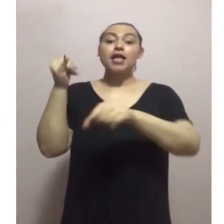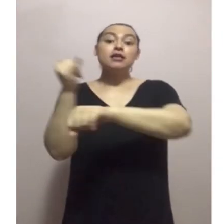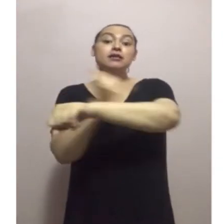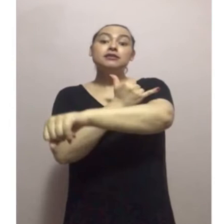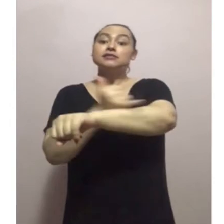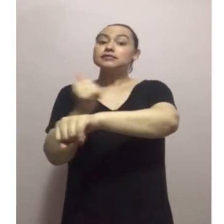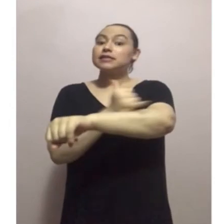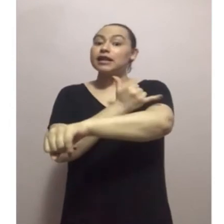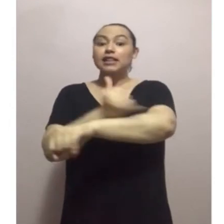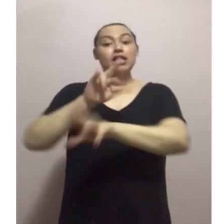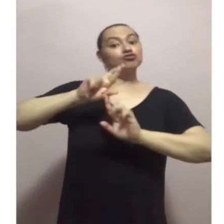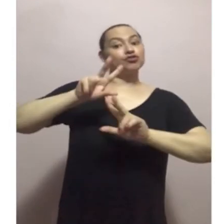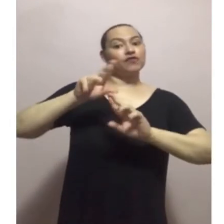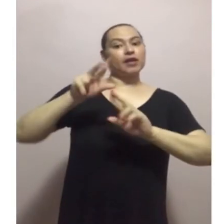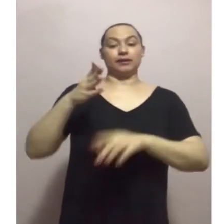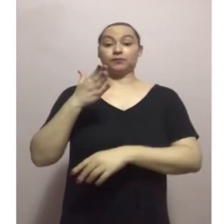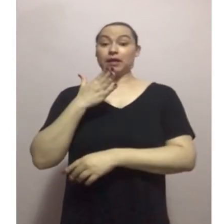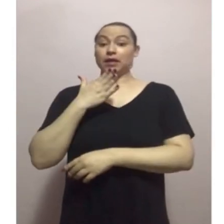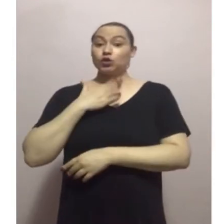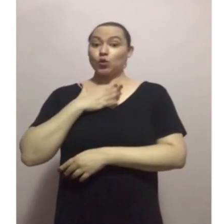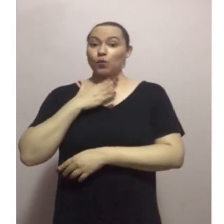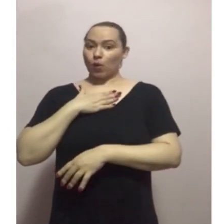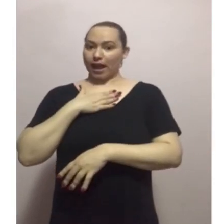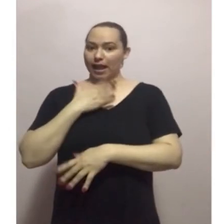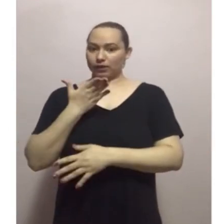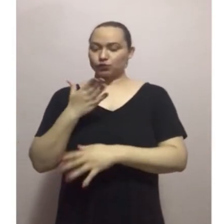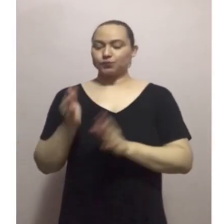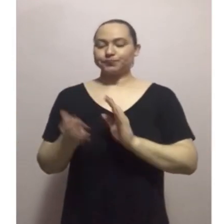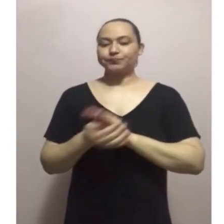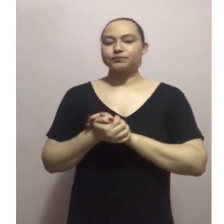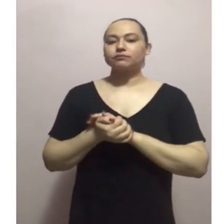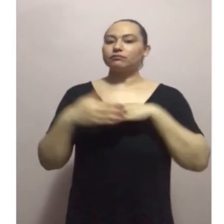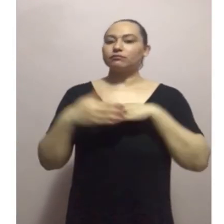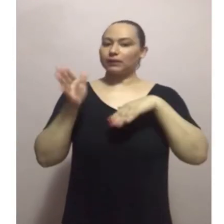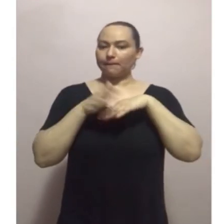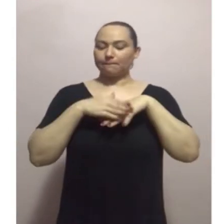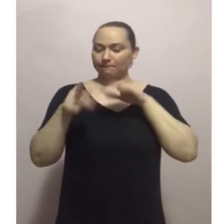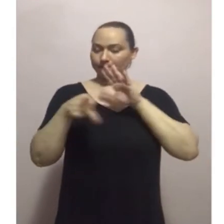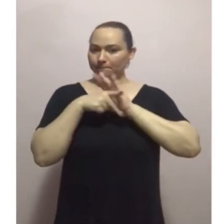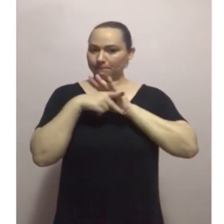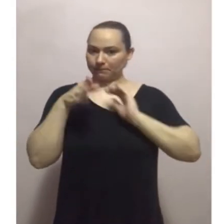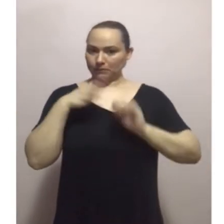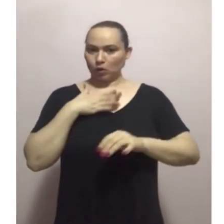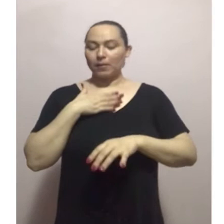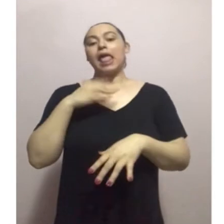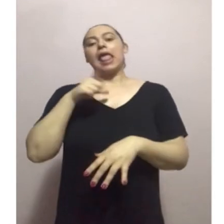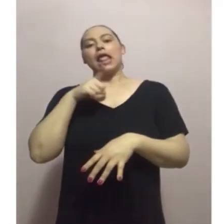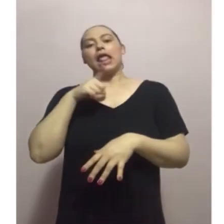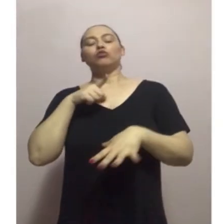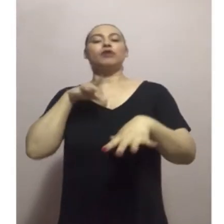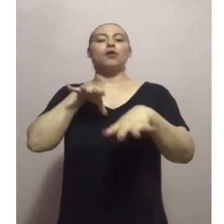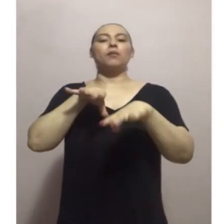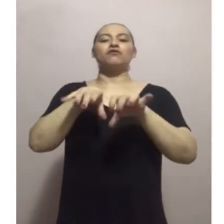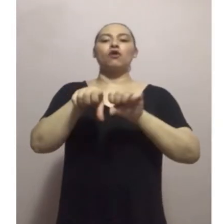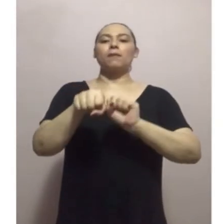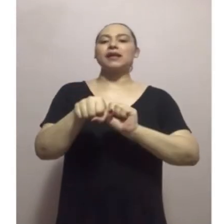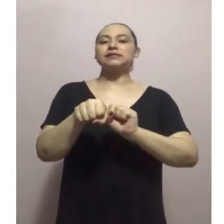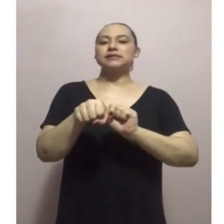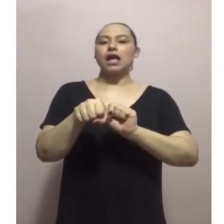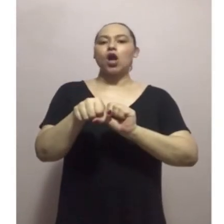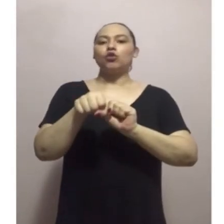diferente, né? Então, assim, no meu caso, eu acho que eu tenho uma formação